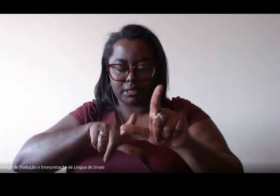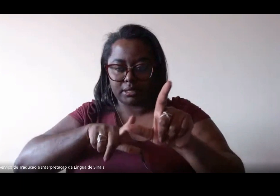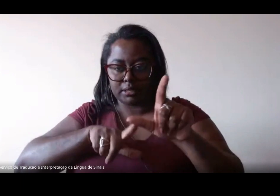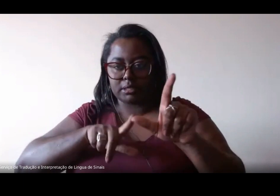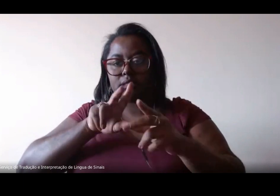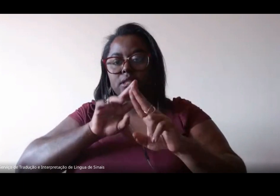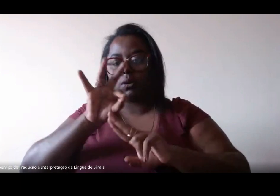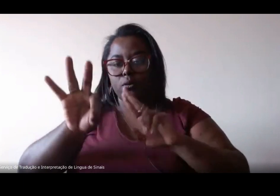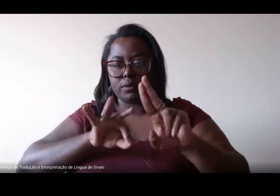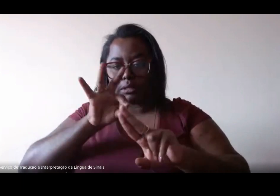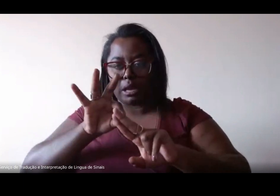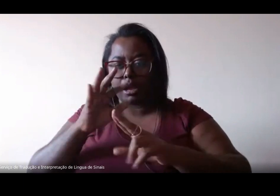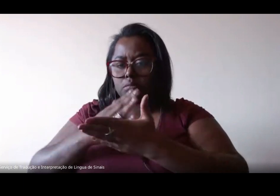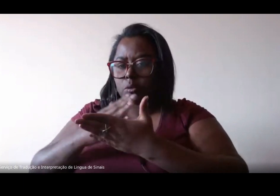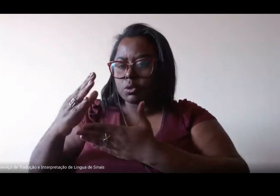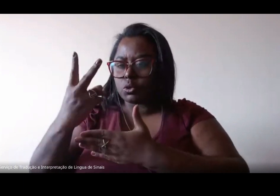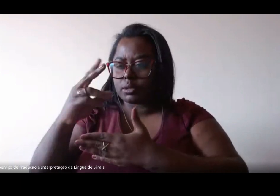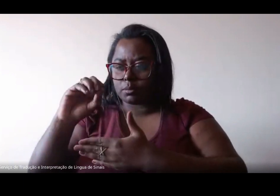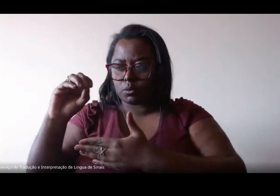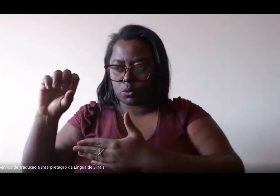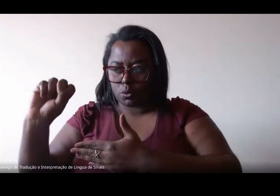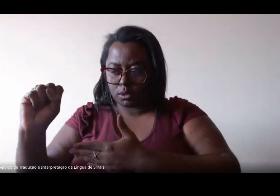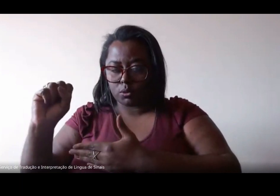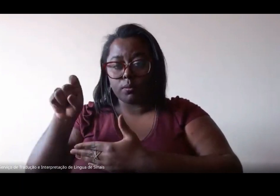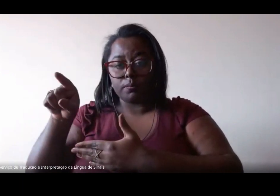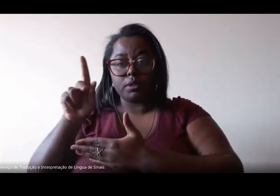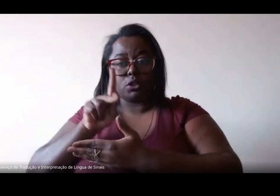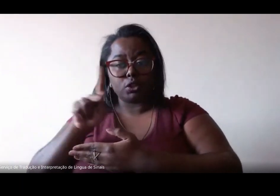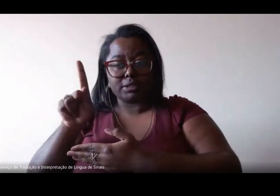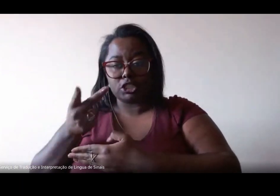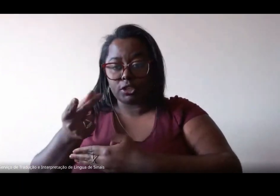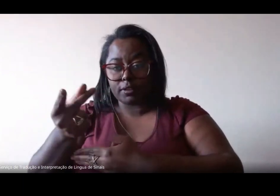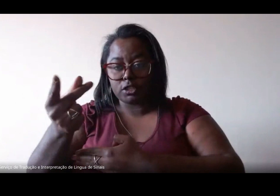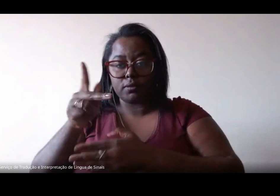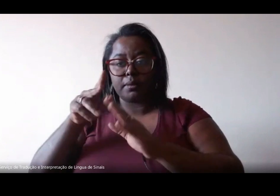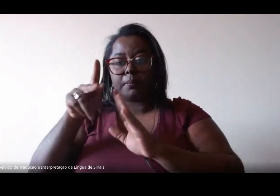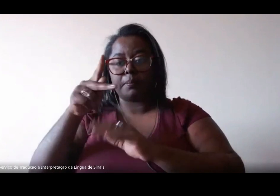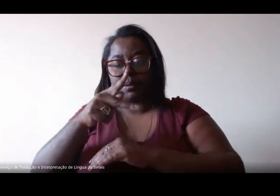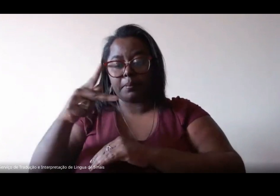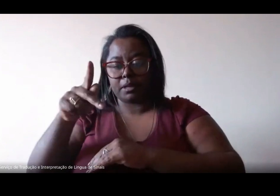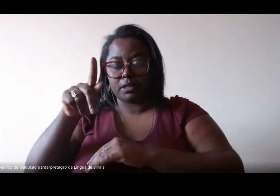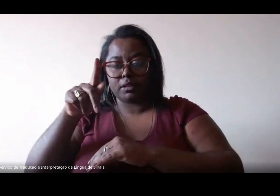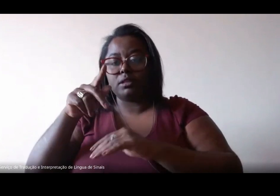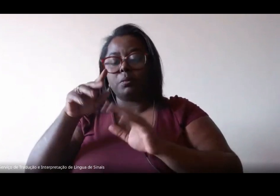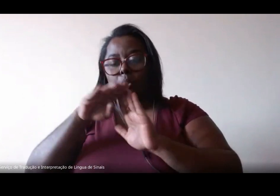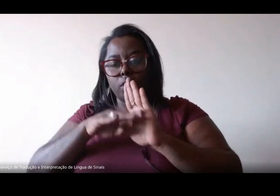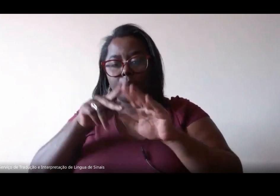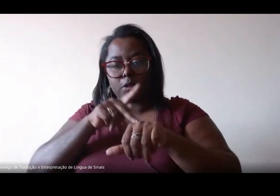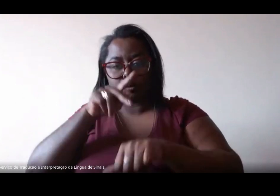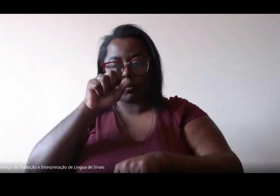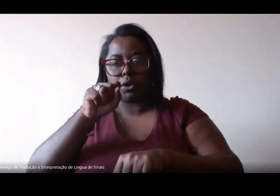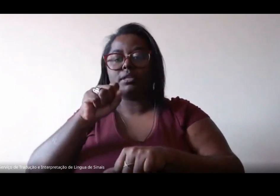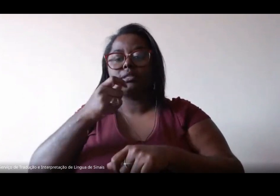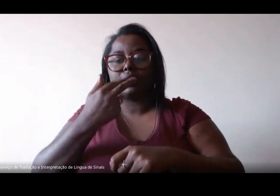de Letras da Universidade Federal de São Carlos desde 2008, docente efetiva do Programa de Pós-Graduação em